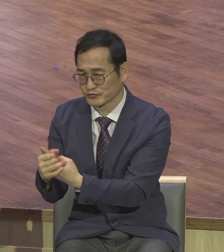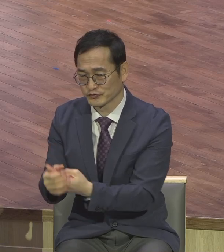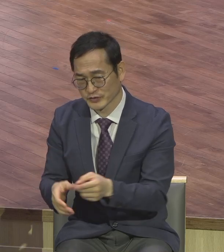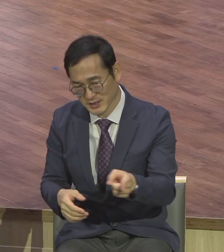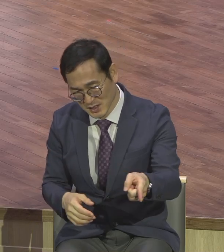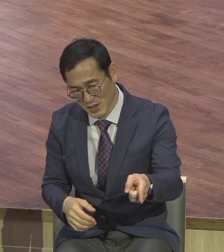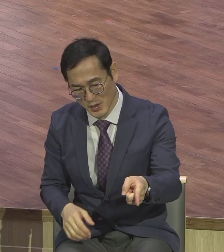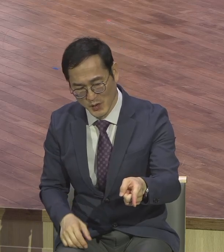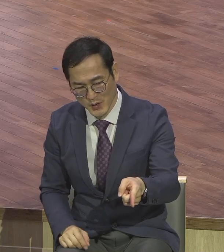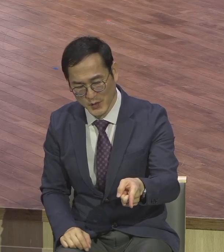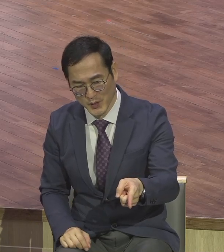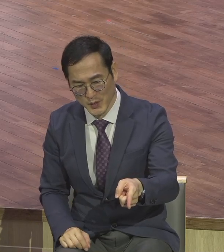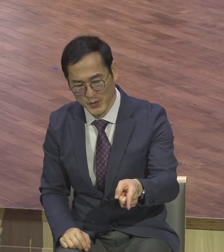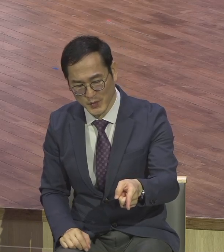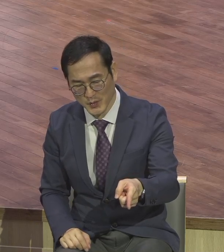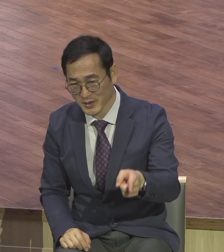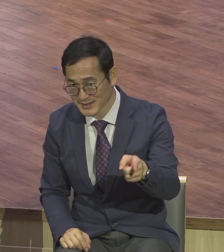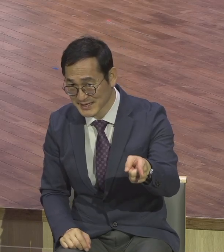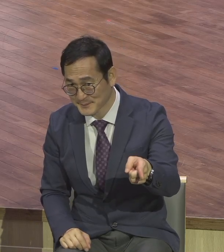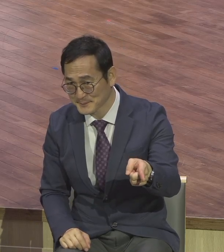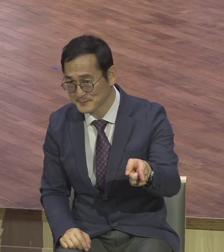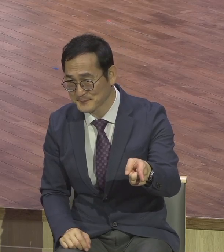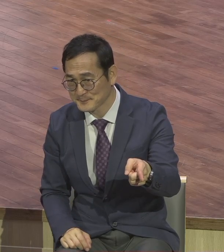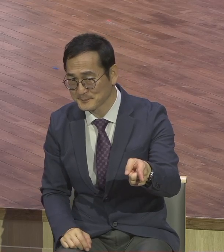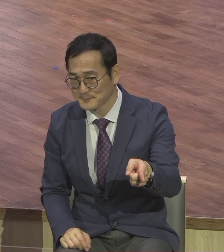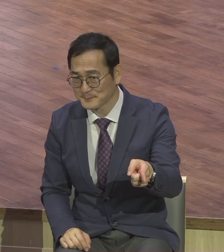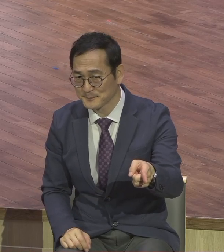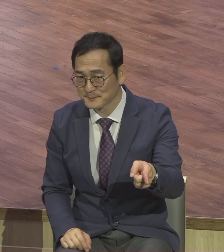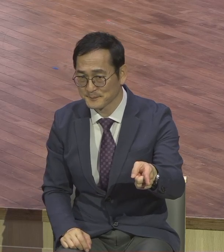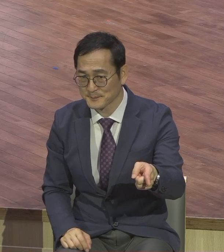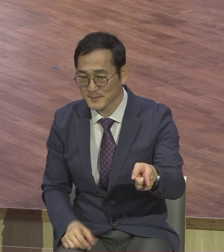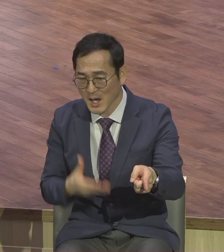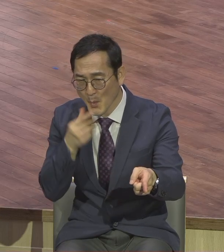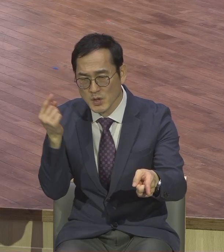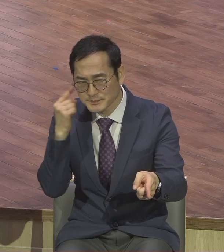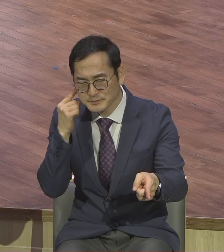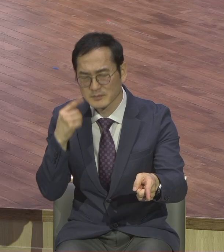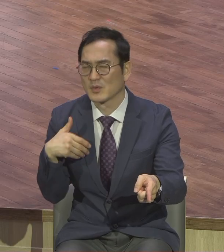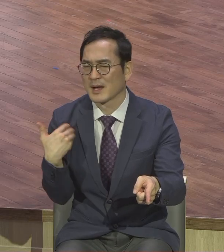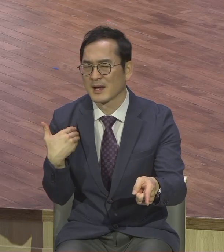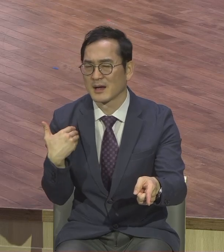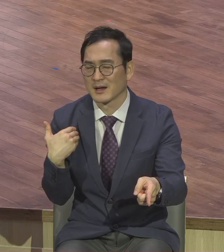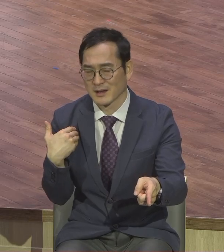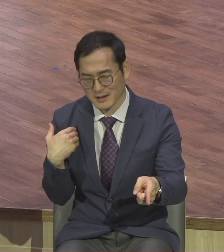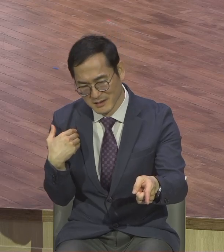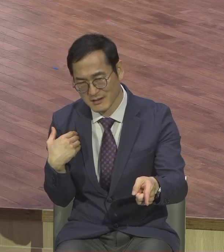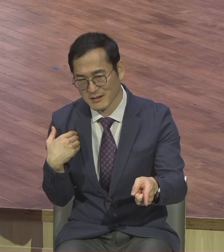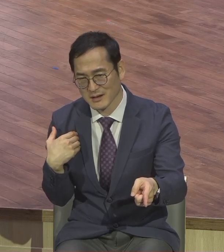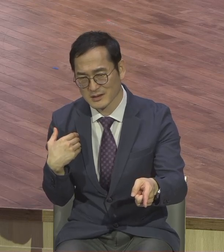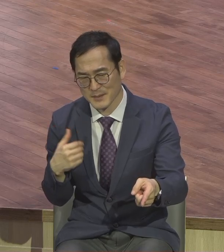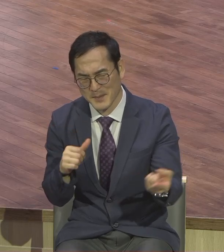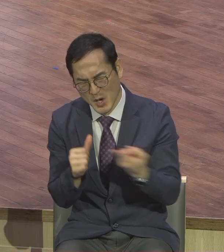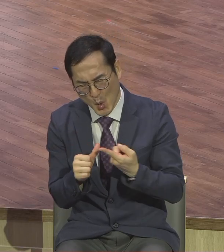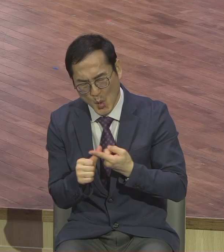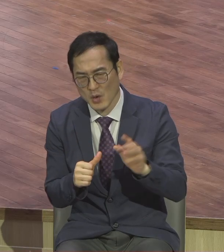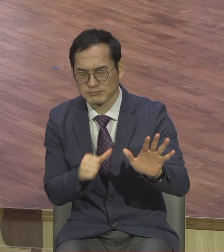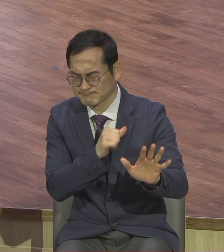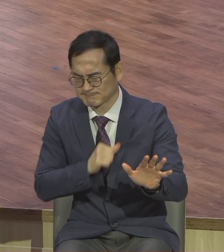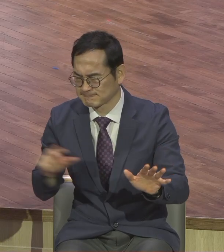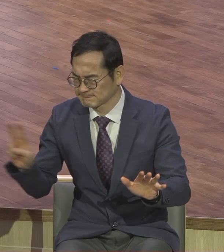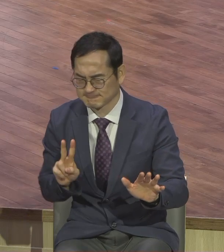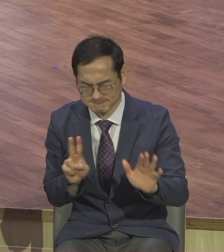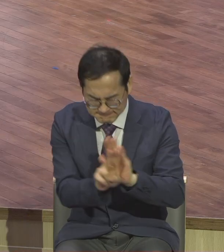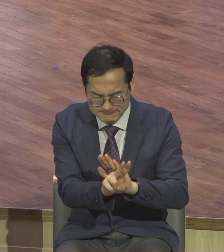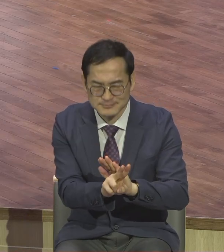오라 하든 오지 마라 하든 상관없어. 그 사람을 몰라서 그러니까 욕을 해도 괜찮아. 몰라서 그러니까 불쌍하잖아요.